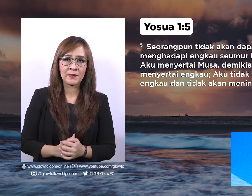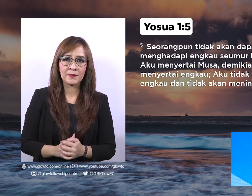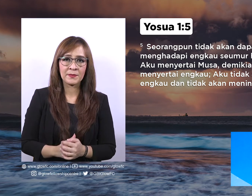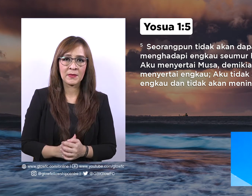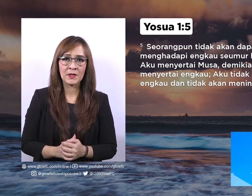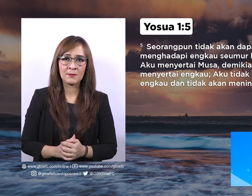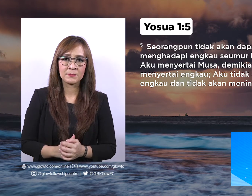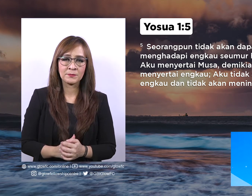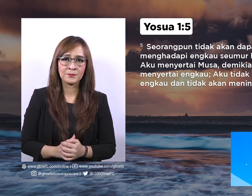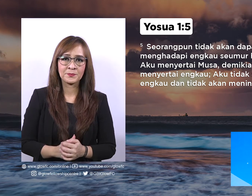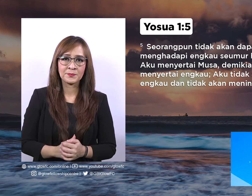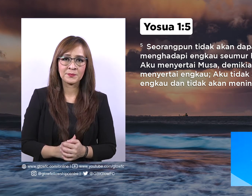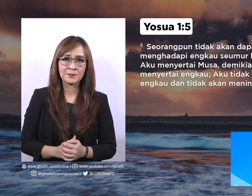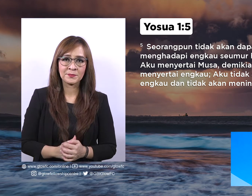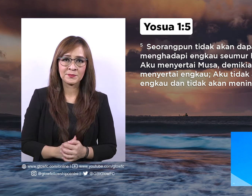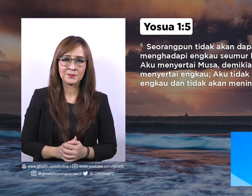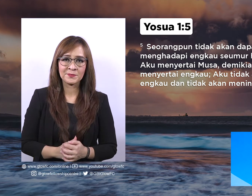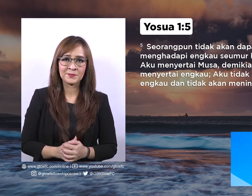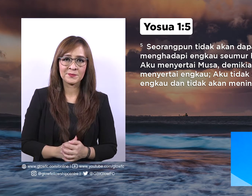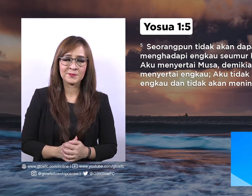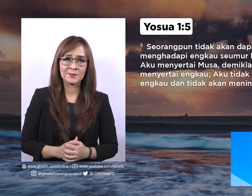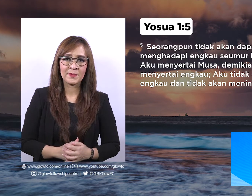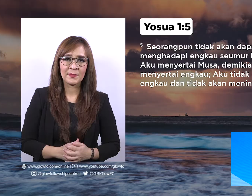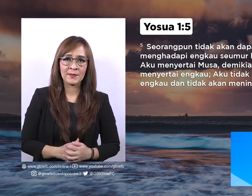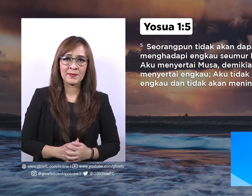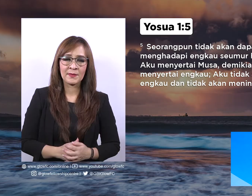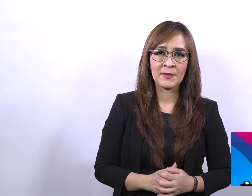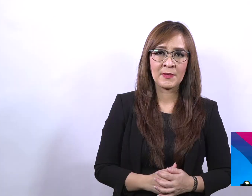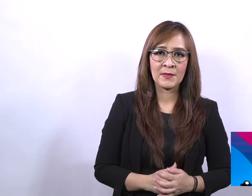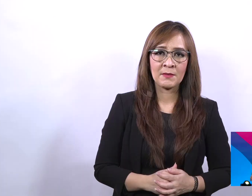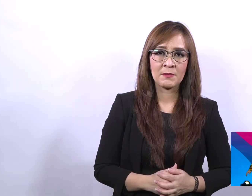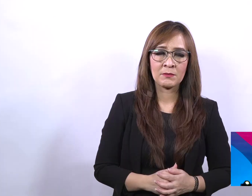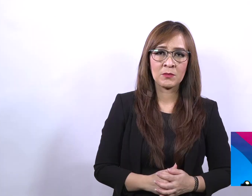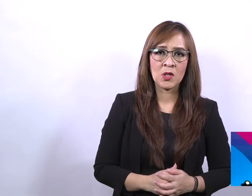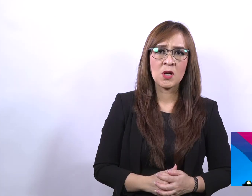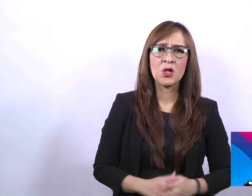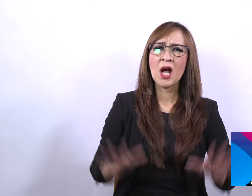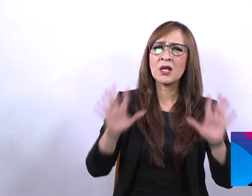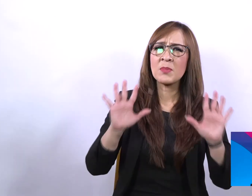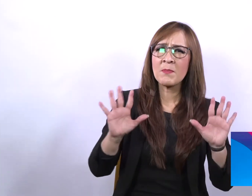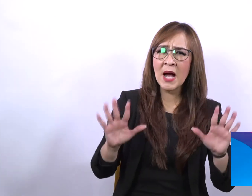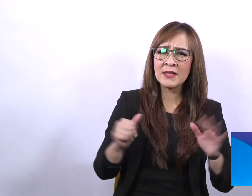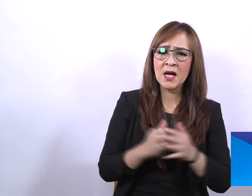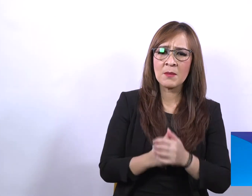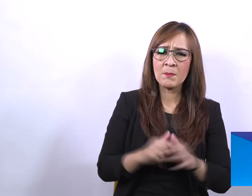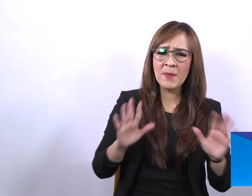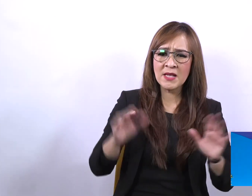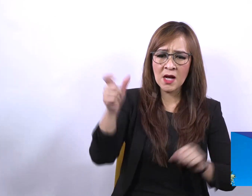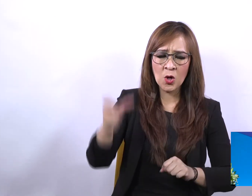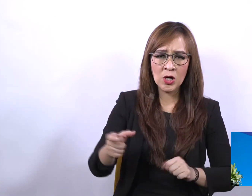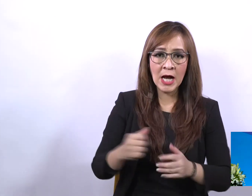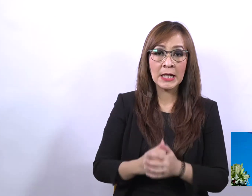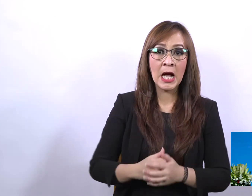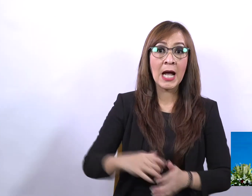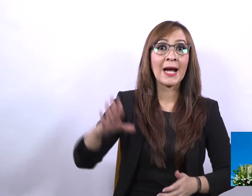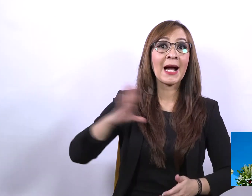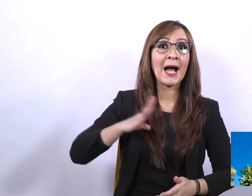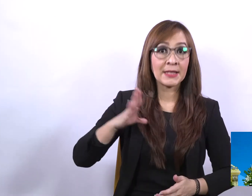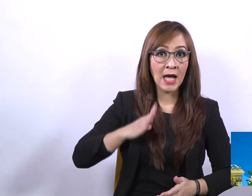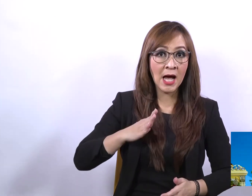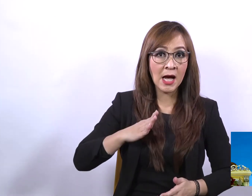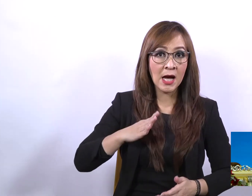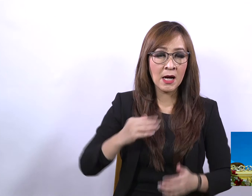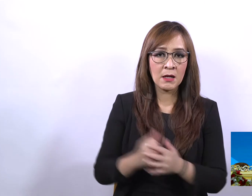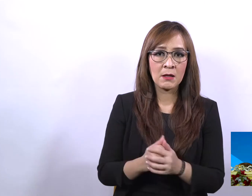bergantung sepenuhnya kepada aku seorang putri dapat bertahan menghadapi engkau seumur hidupmu yang lebih kaya dari saudara Banyak yang lebih hebat dari saudara Banyak yang lebih kuat